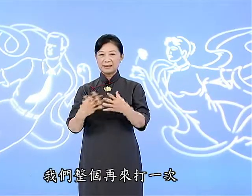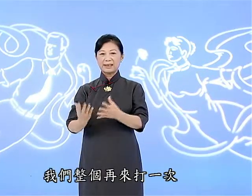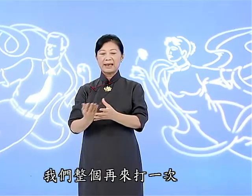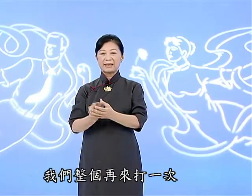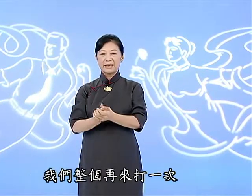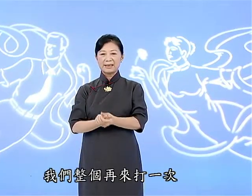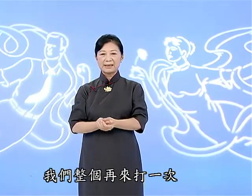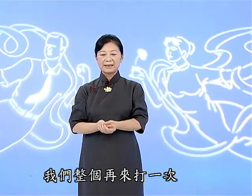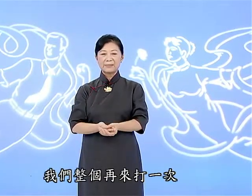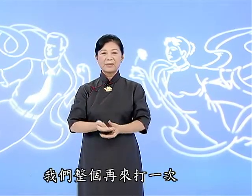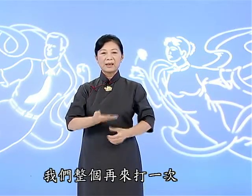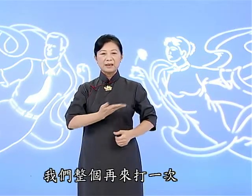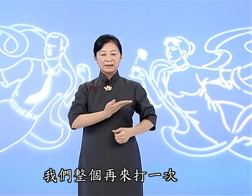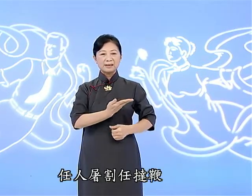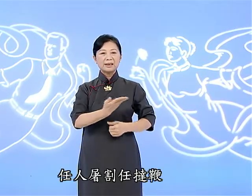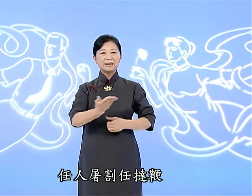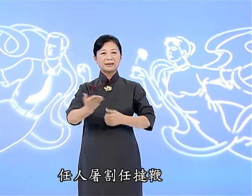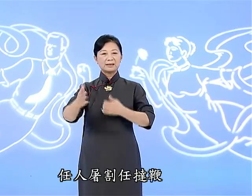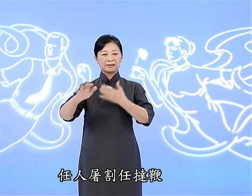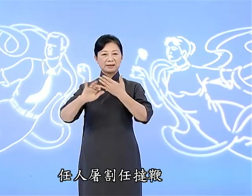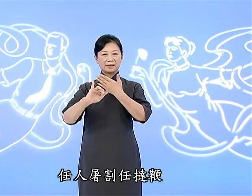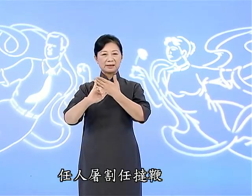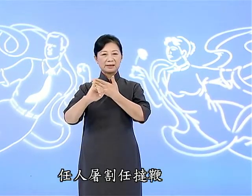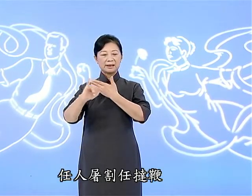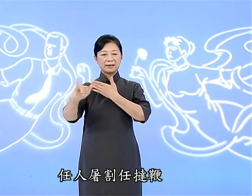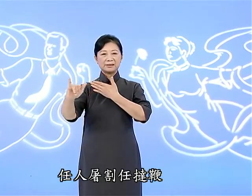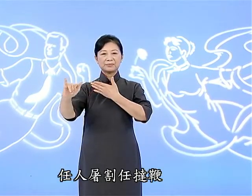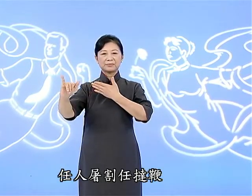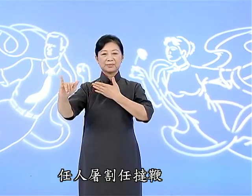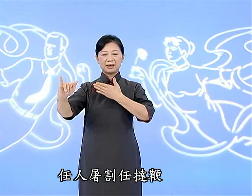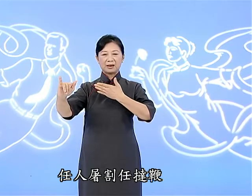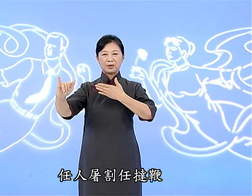再来打一次。任人